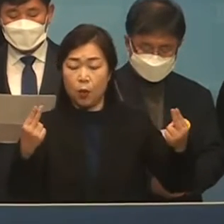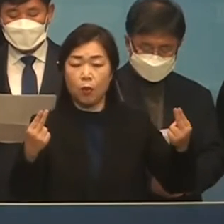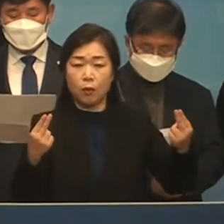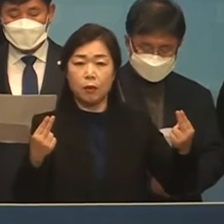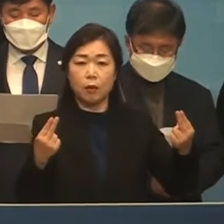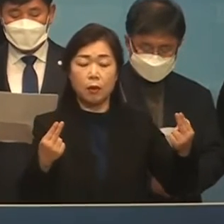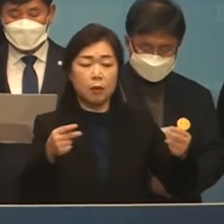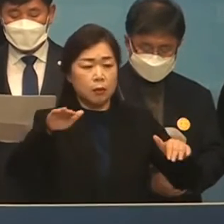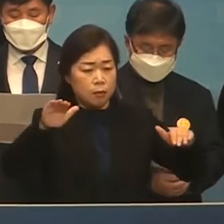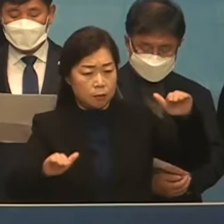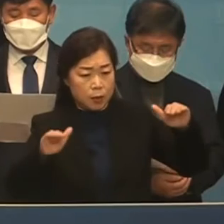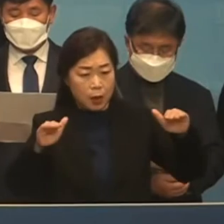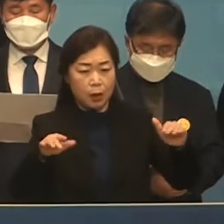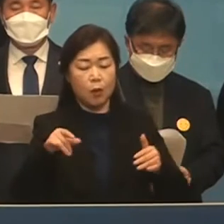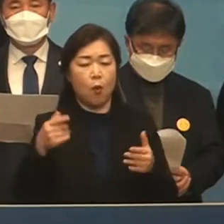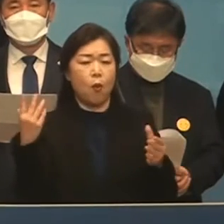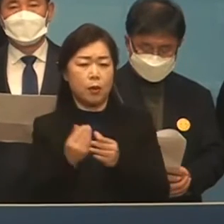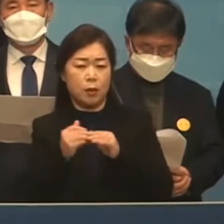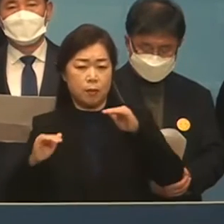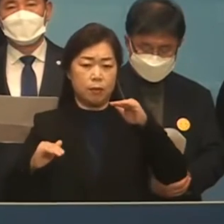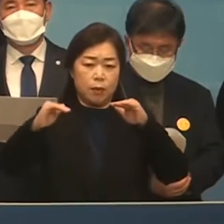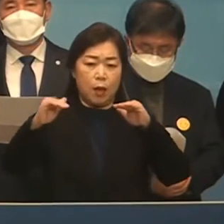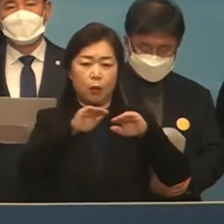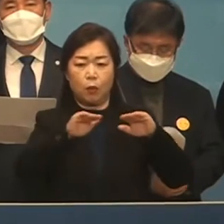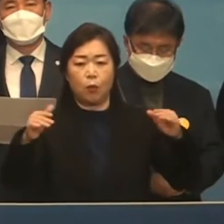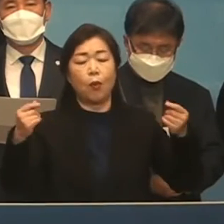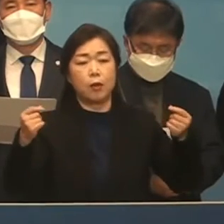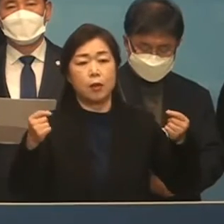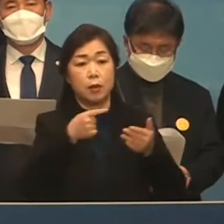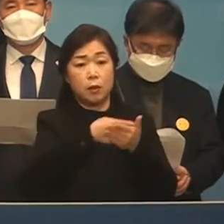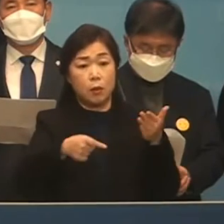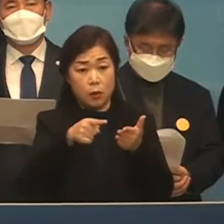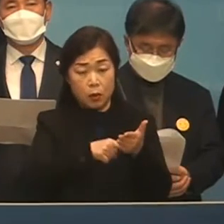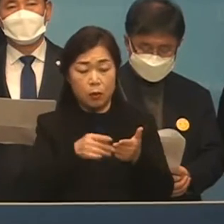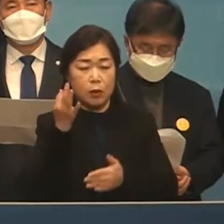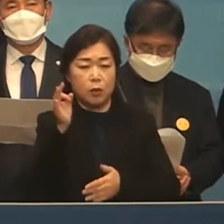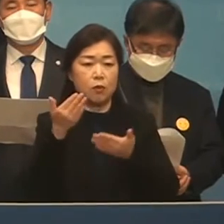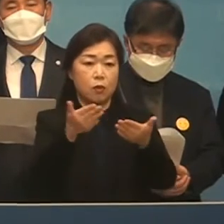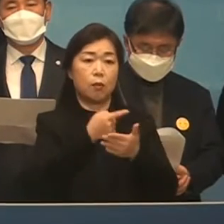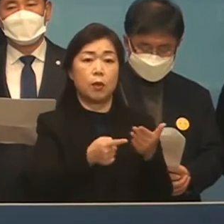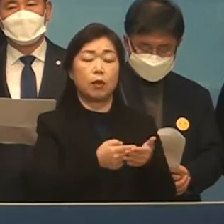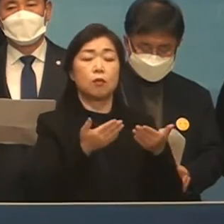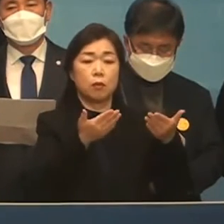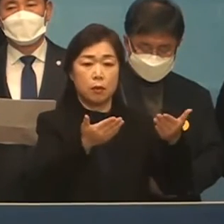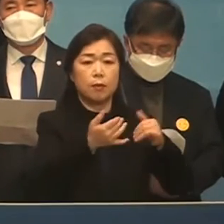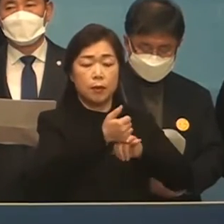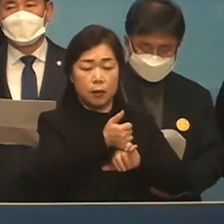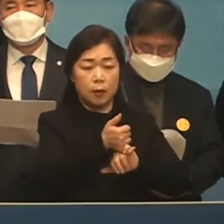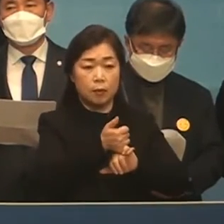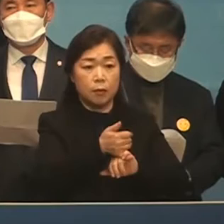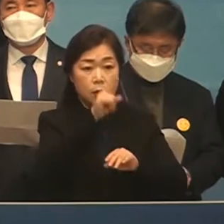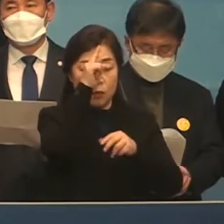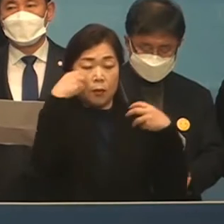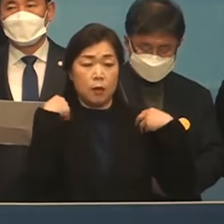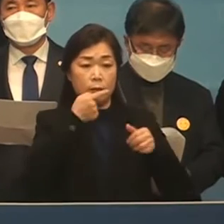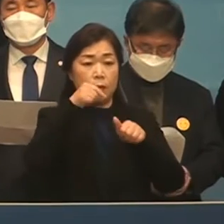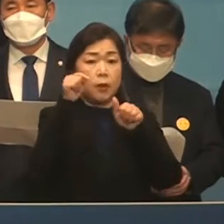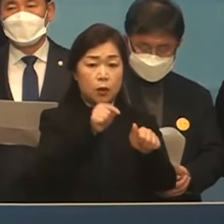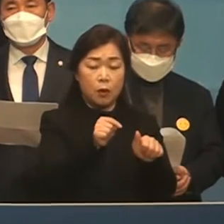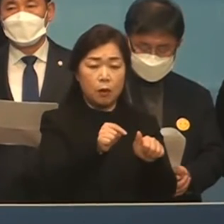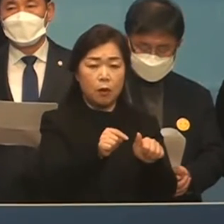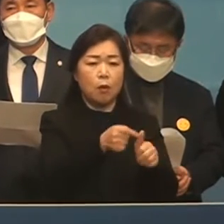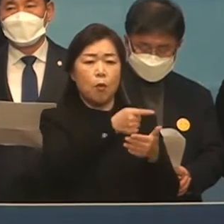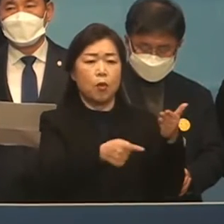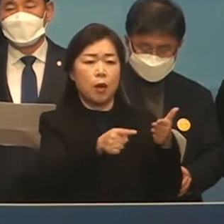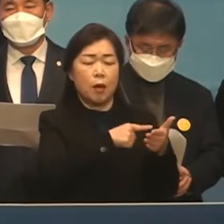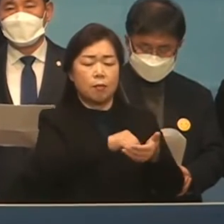비교하여 그 차액 전액을 영업손실로 인정하고 보상합시다. 정부의 행정명령만을 보상의 근거로